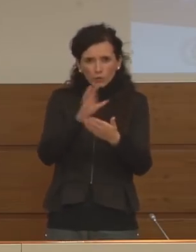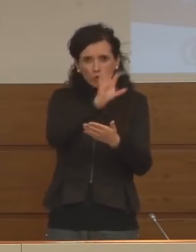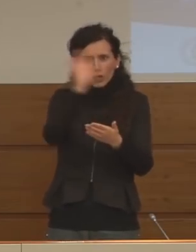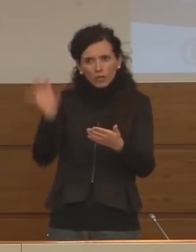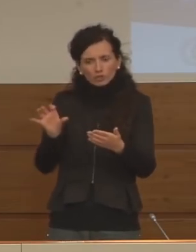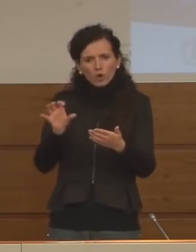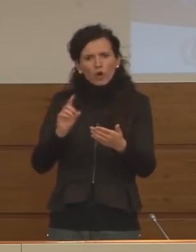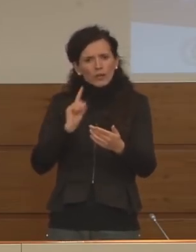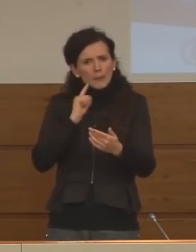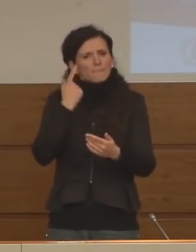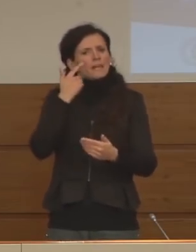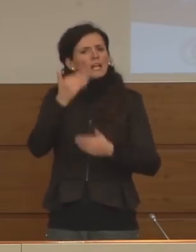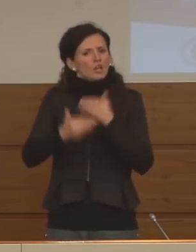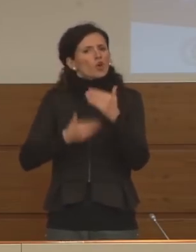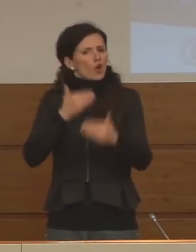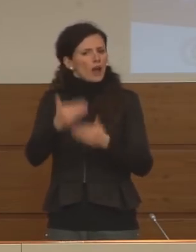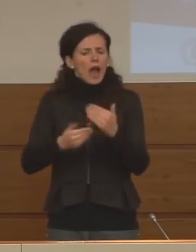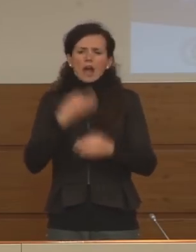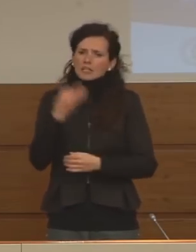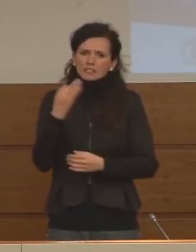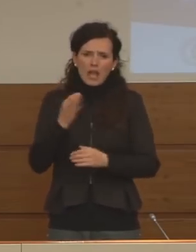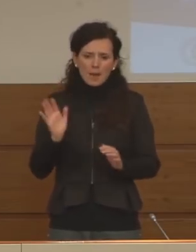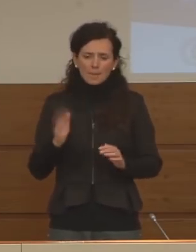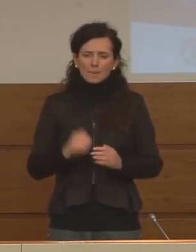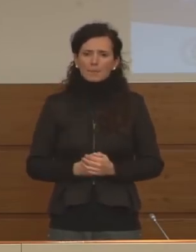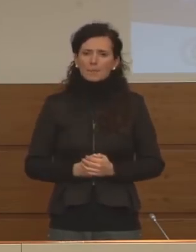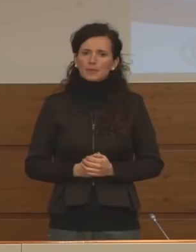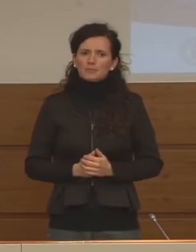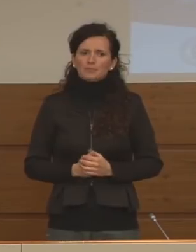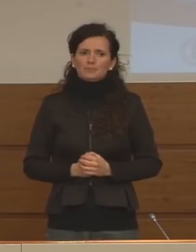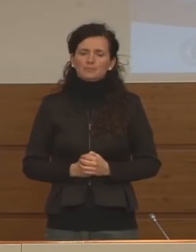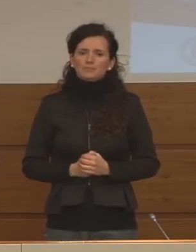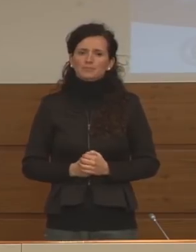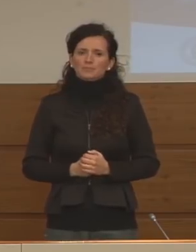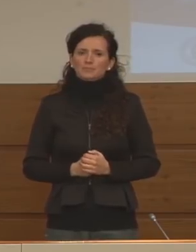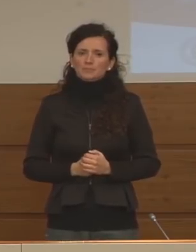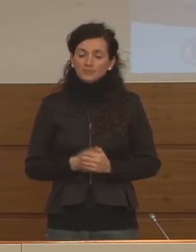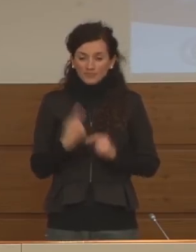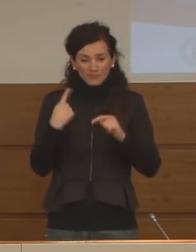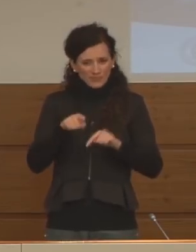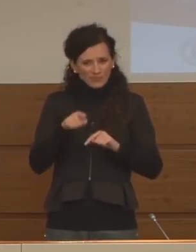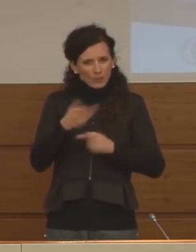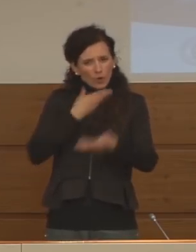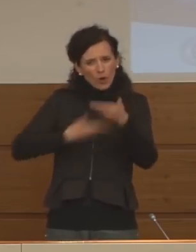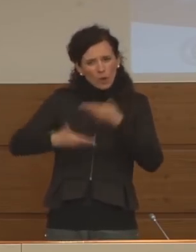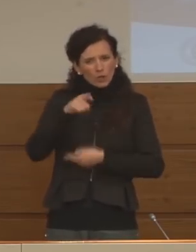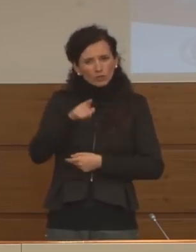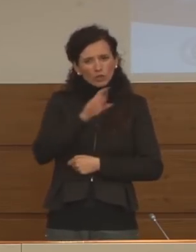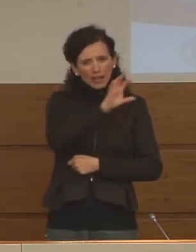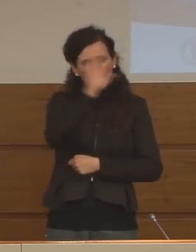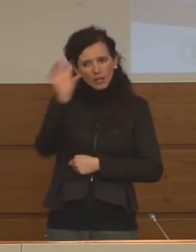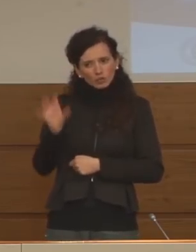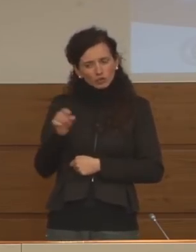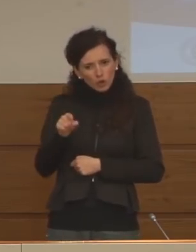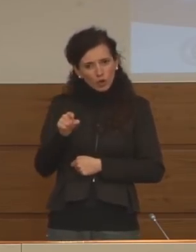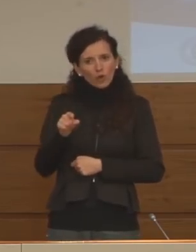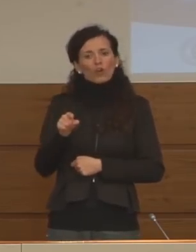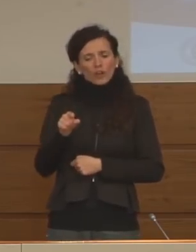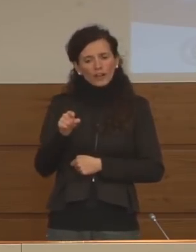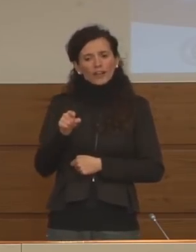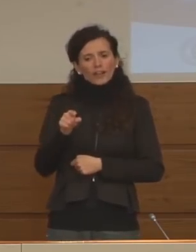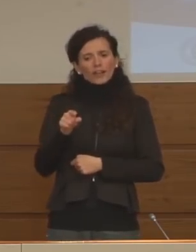a questo proposito mi sento di dover precisare che in uno spirito di collaborazione